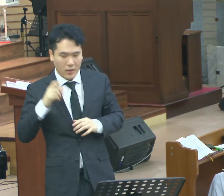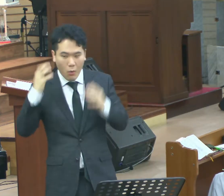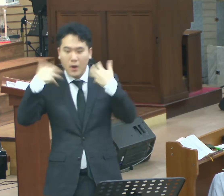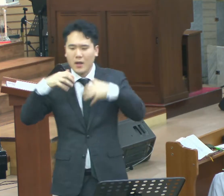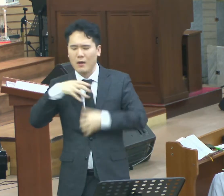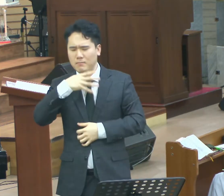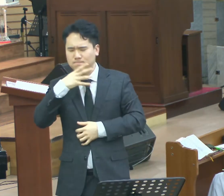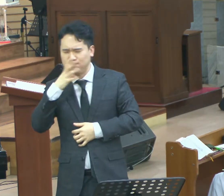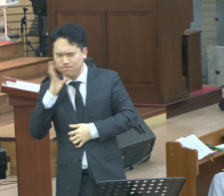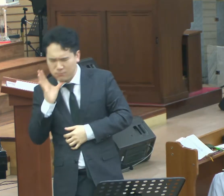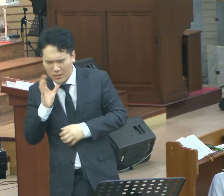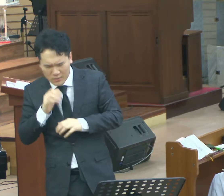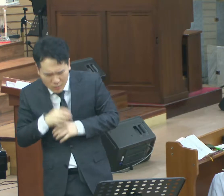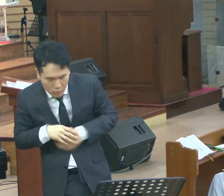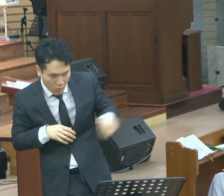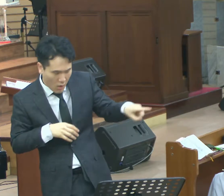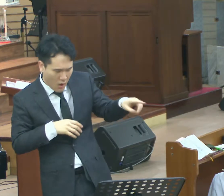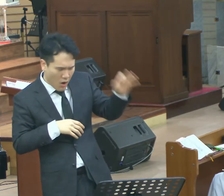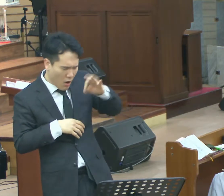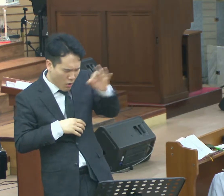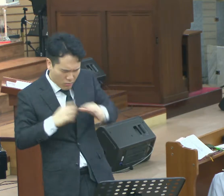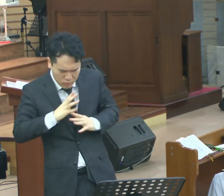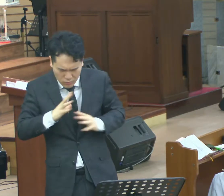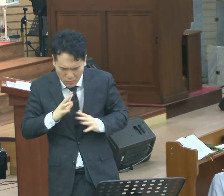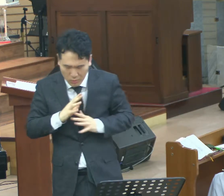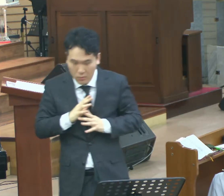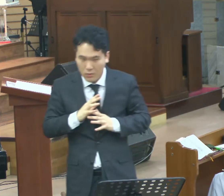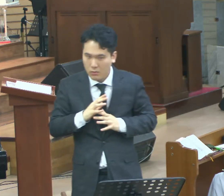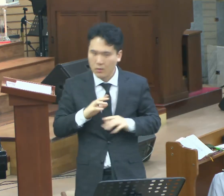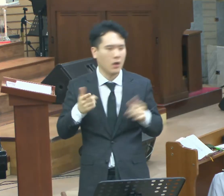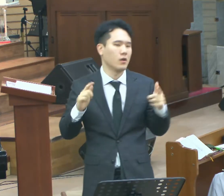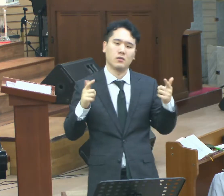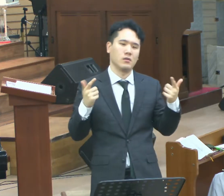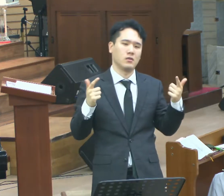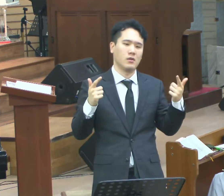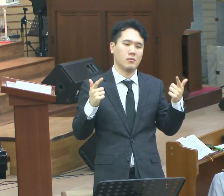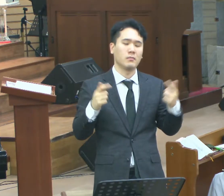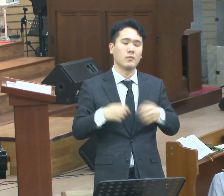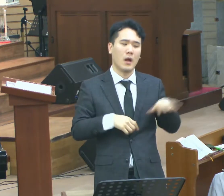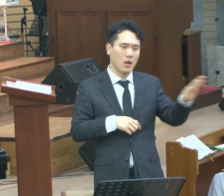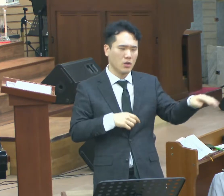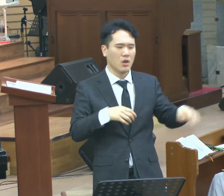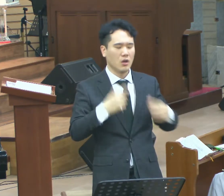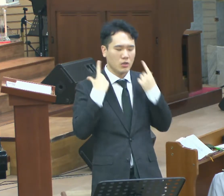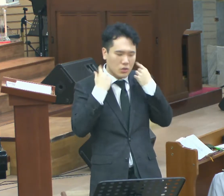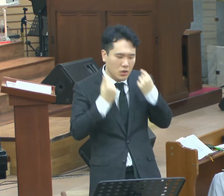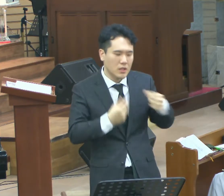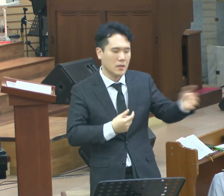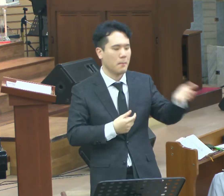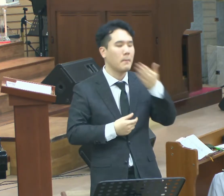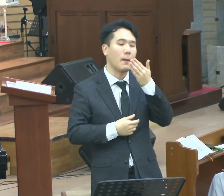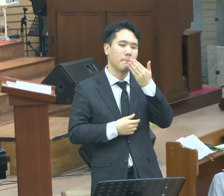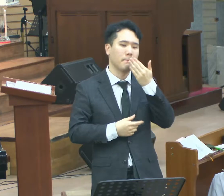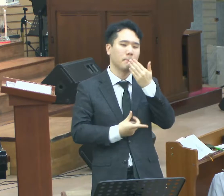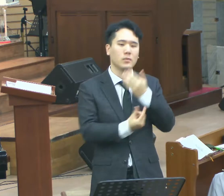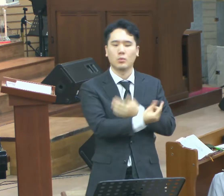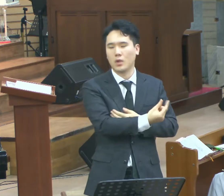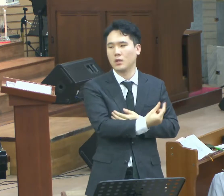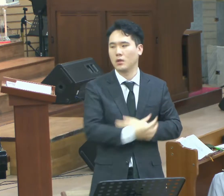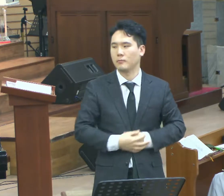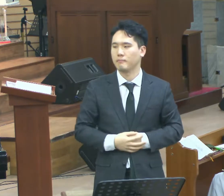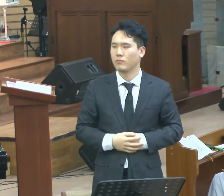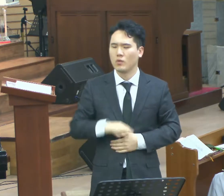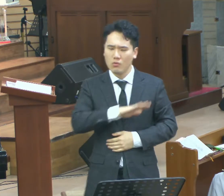그런데 사람은요 나이의 무게가 얼마나 무거운지 옛날에 젊었을 때 너무 당당하게 하는